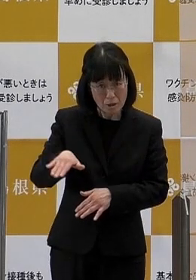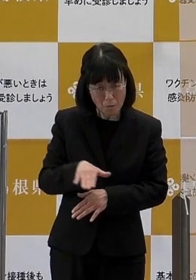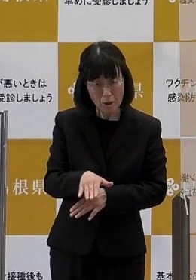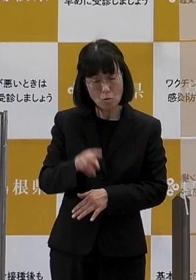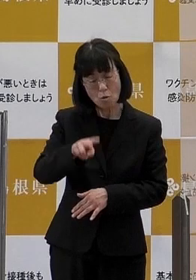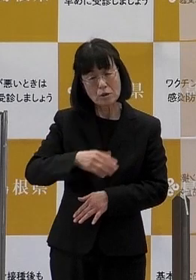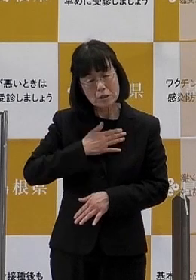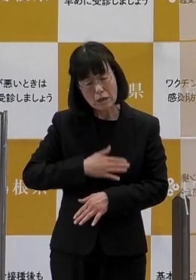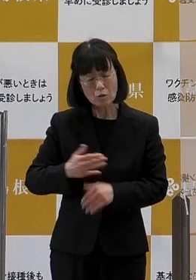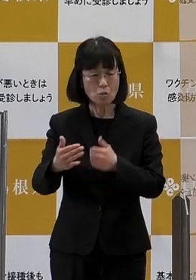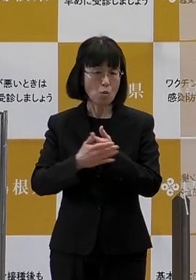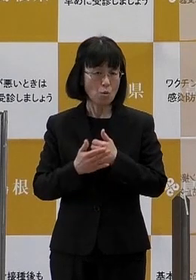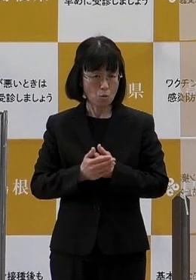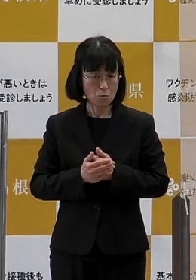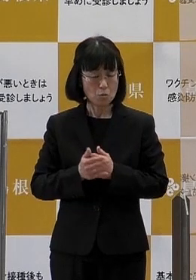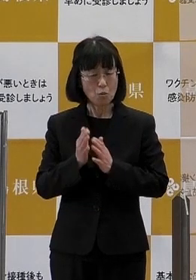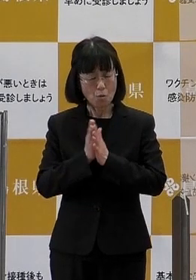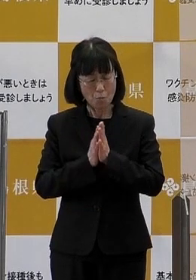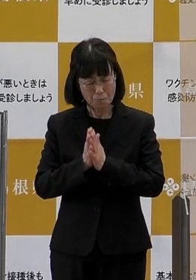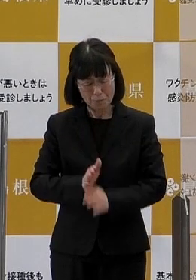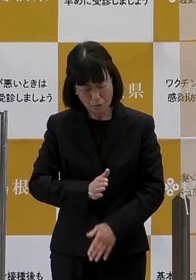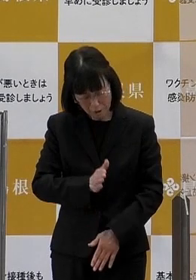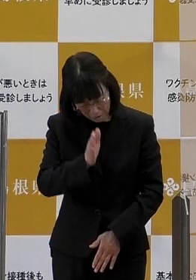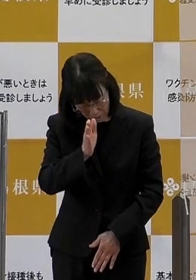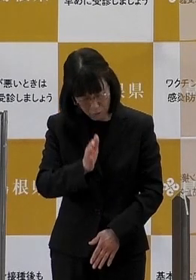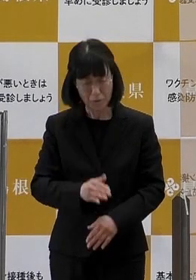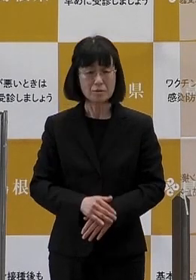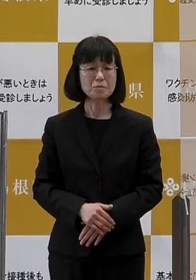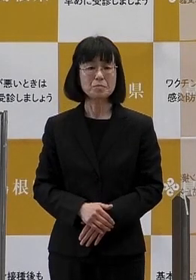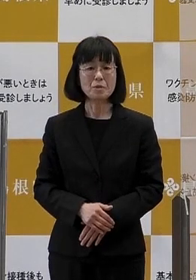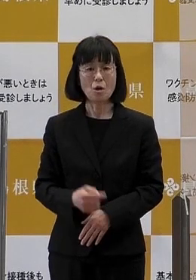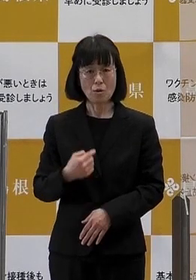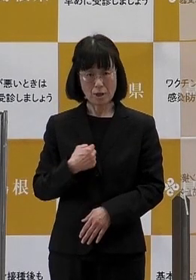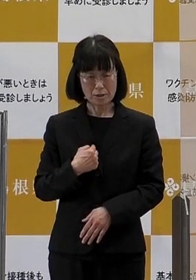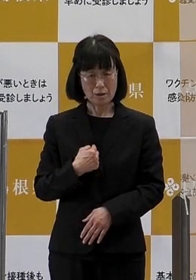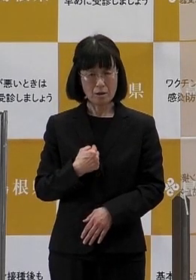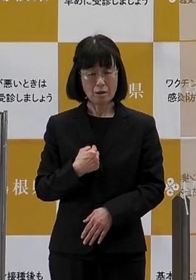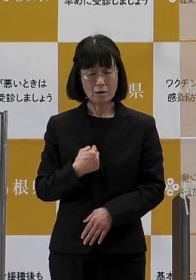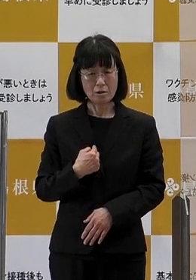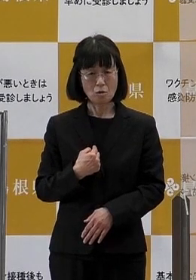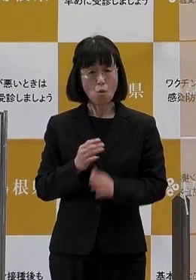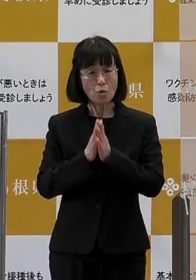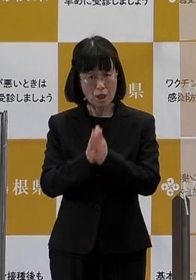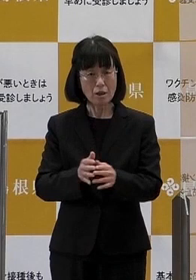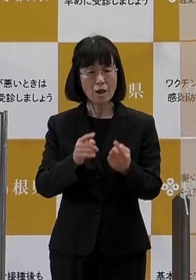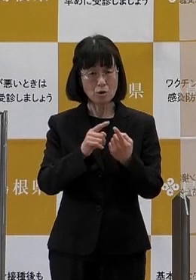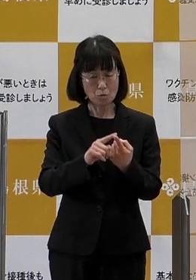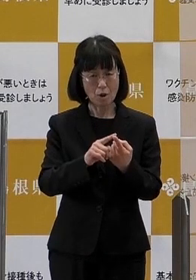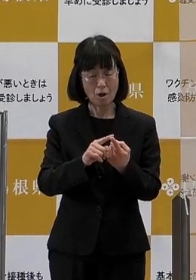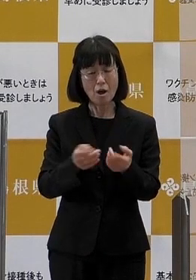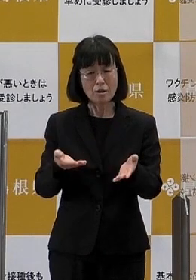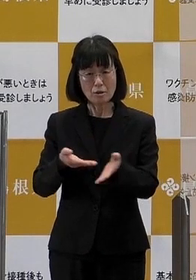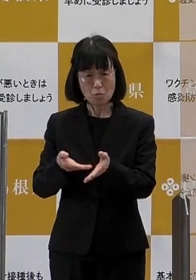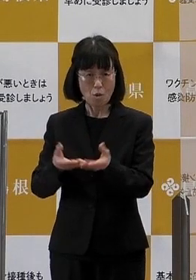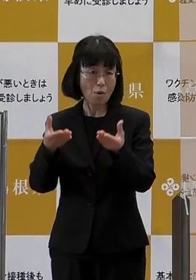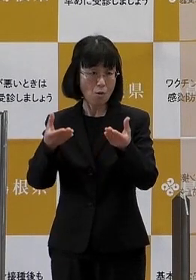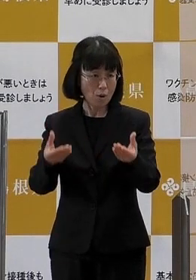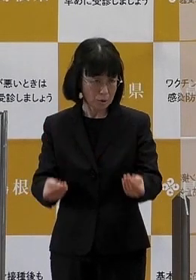理解とご協力をぜひともお願いを申し上げる次第であります。私からのお願い事項は以上であります